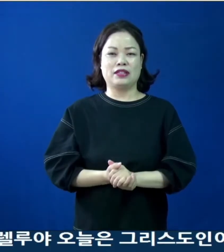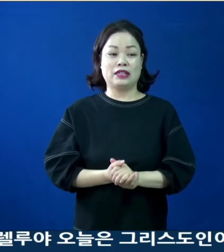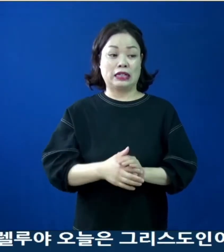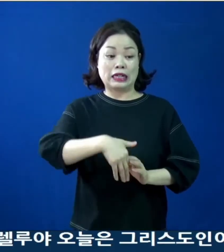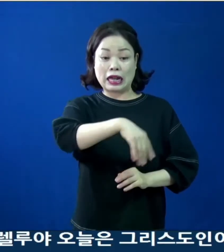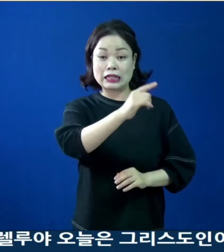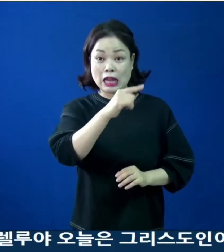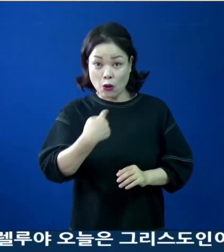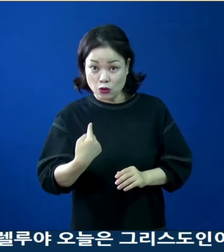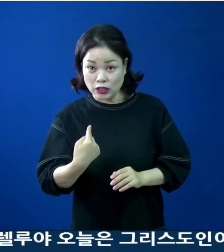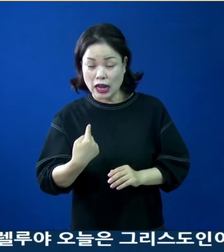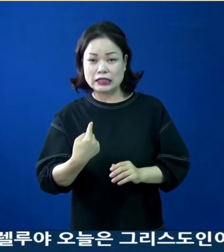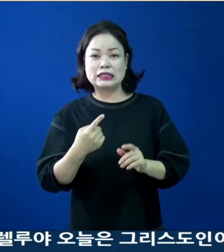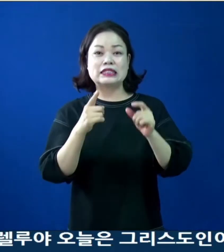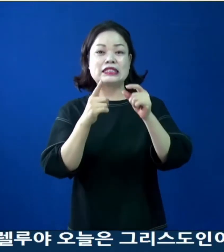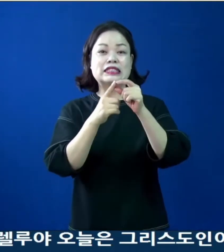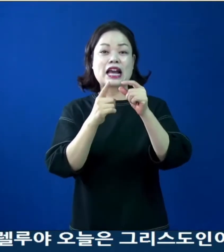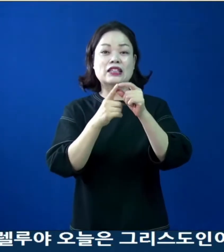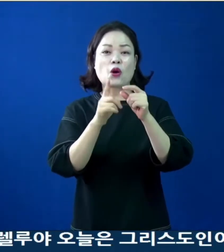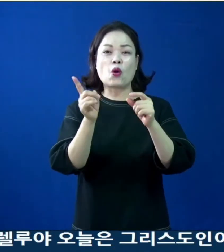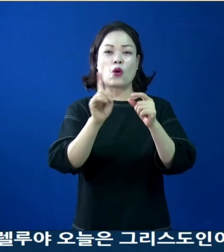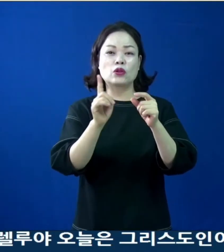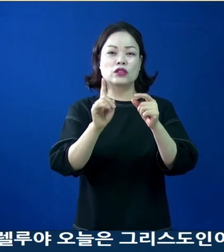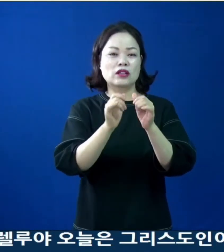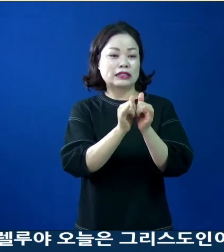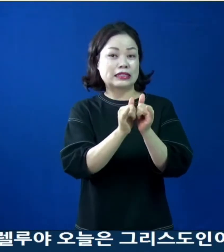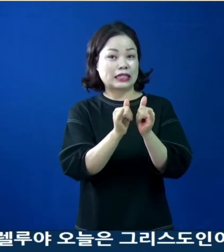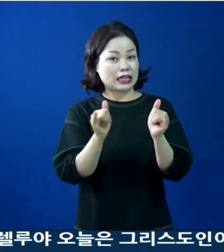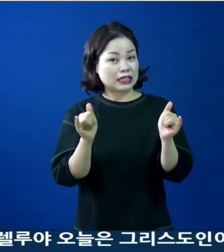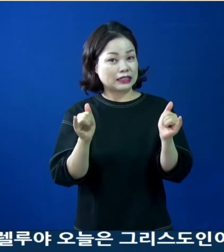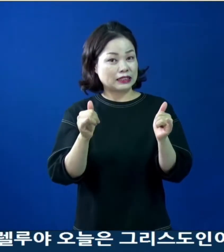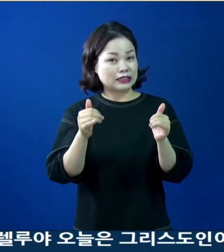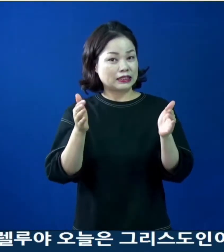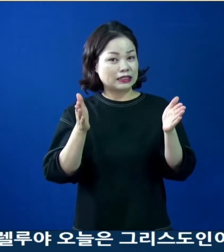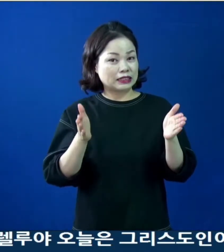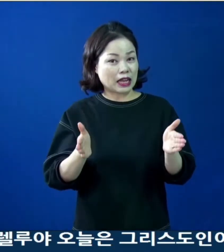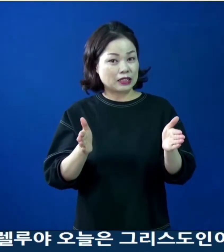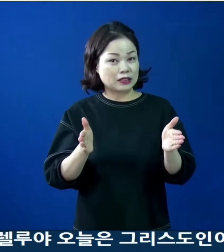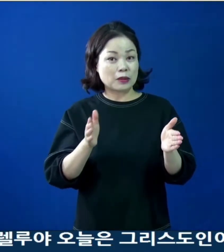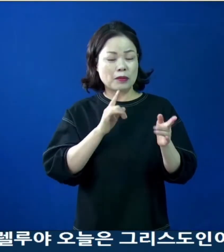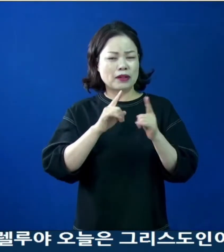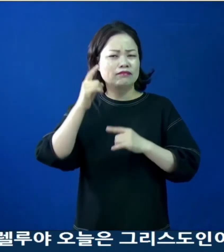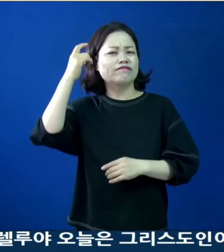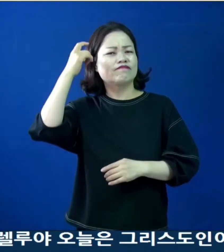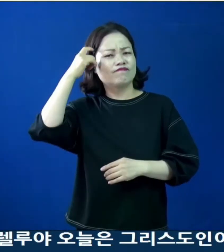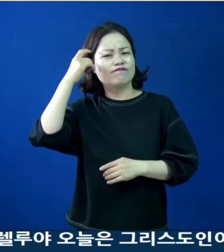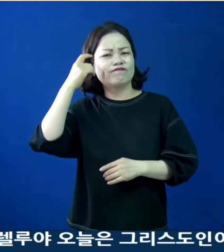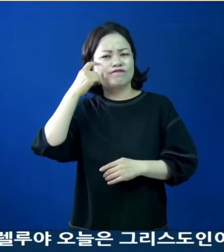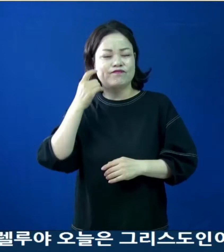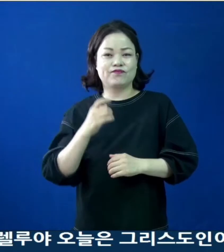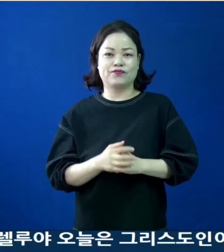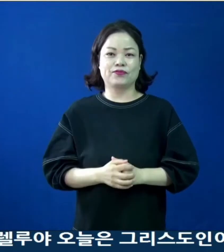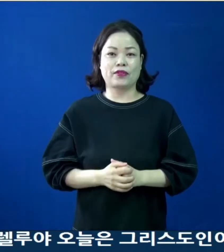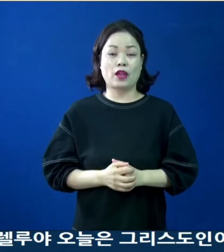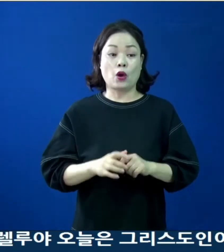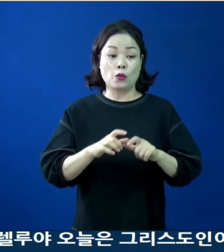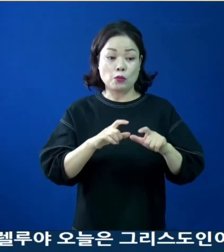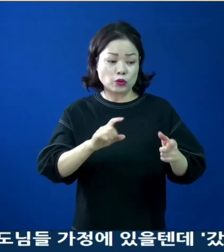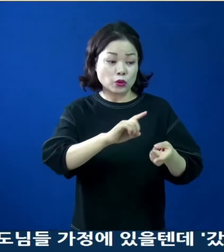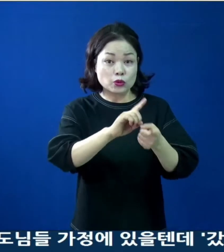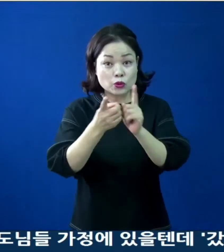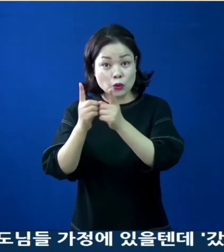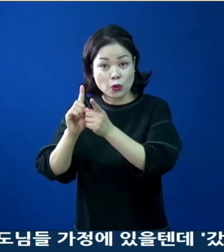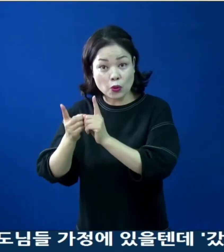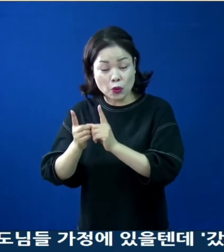갔다 올게 라는 단어를 보통 어떤 사람들 사이에서 말을 하는지 한번 생각해 보시면 좋겠습니다. 보통